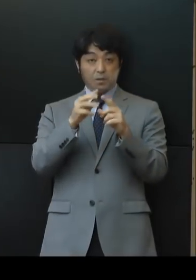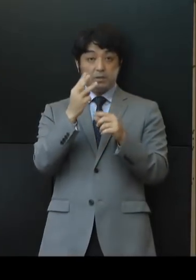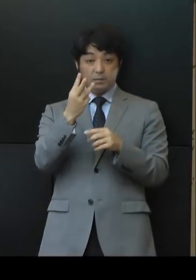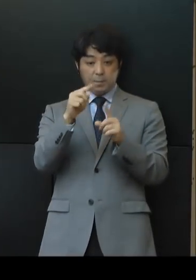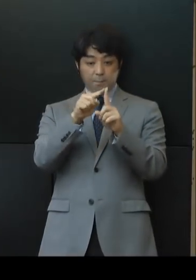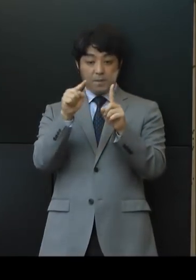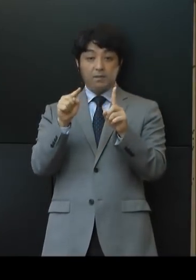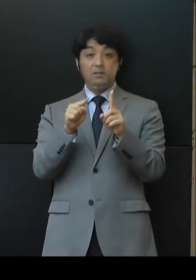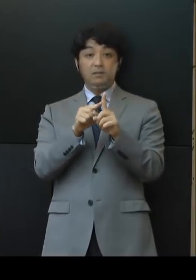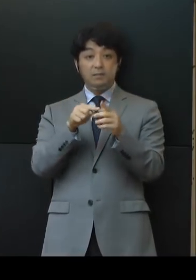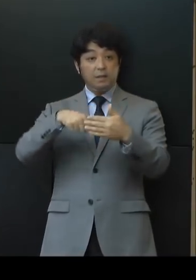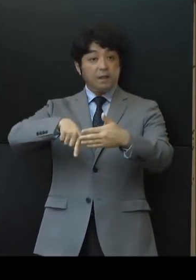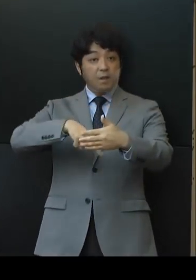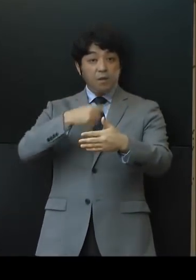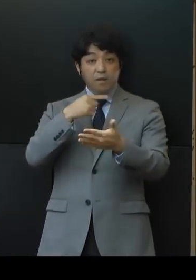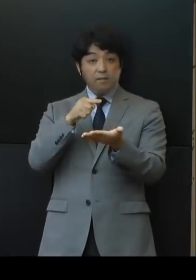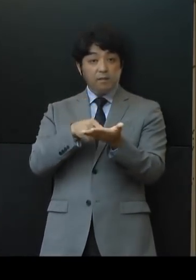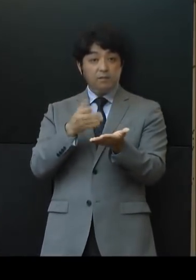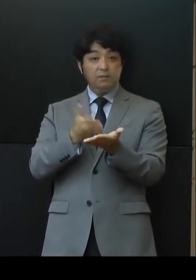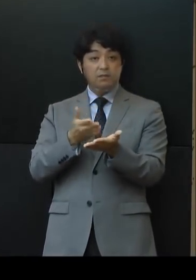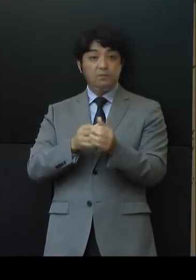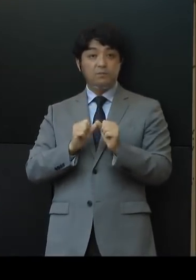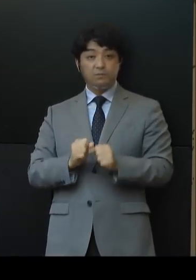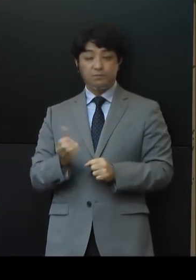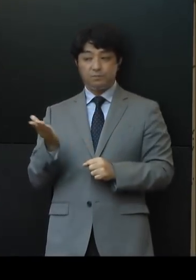簡単に説明いたします。